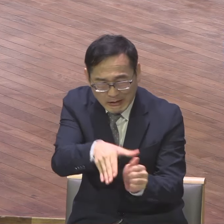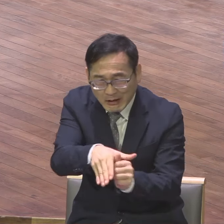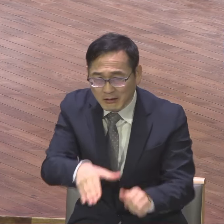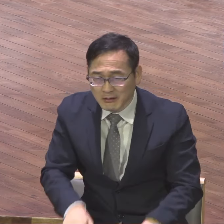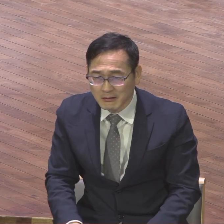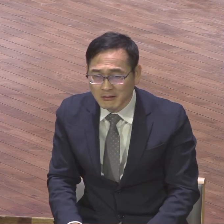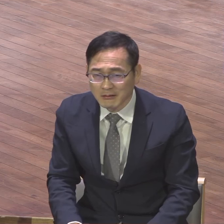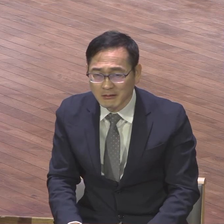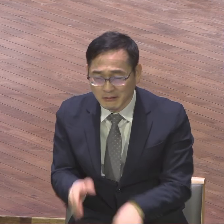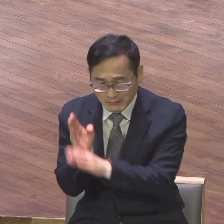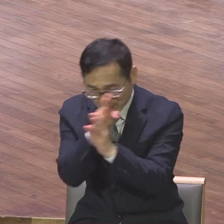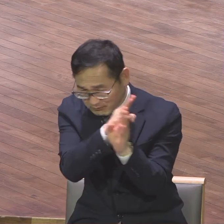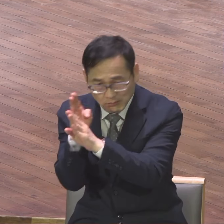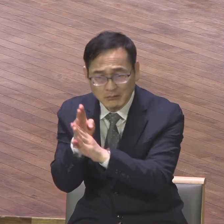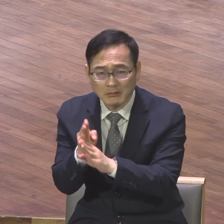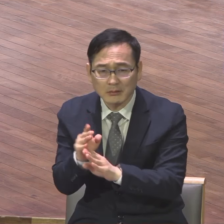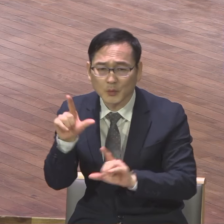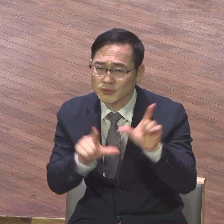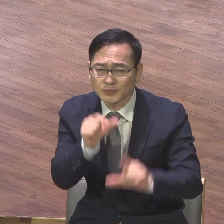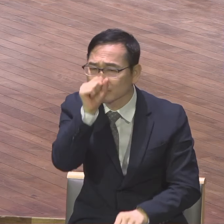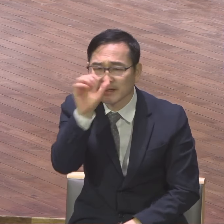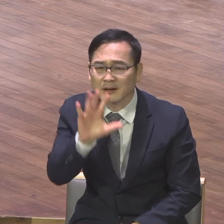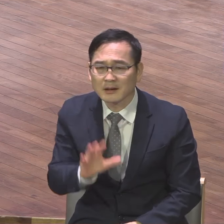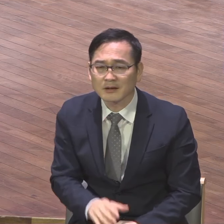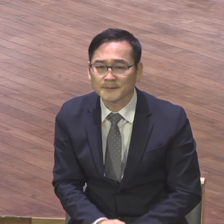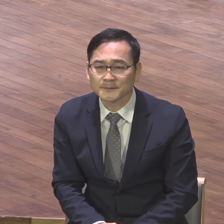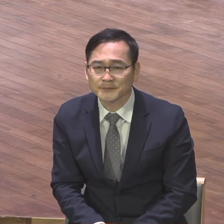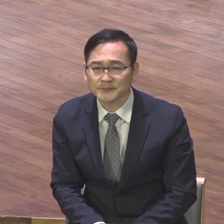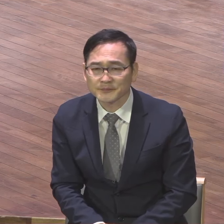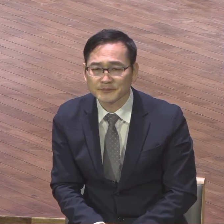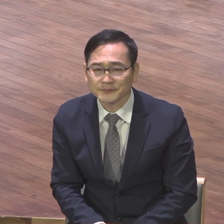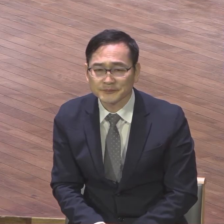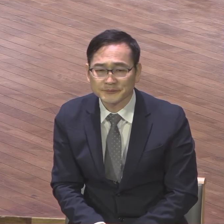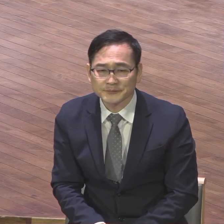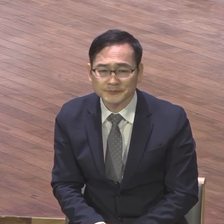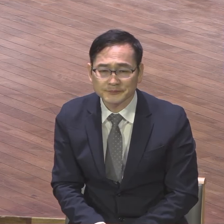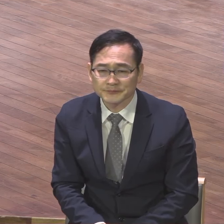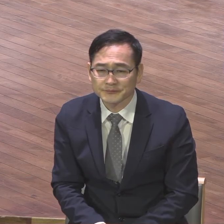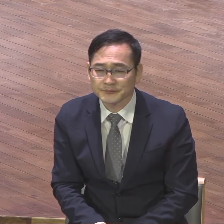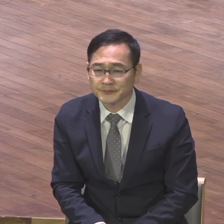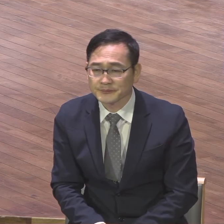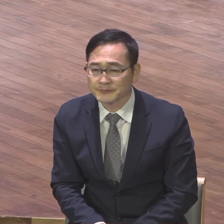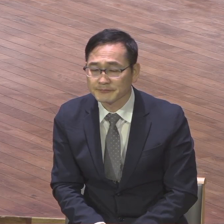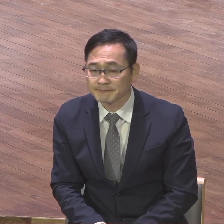그 신앙생활 하는 거 아니에요. 그거. 성경적인 신앙생활 아니에요.